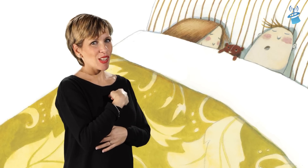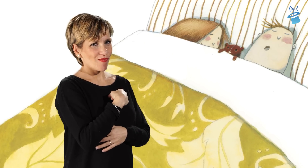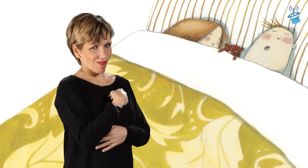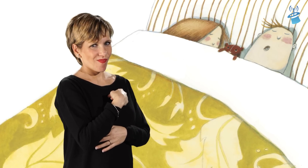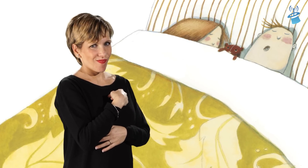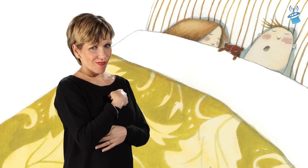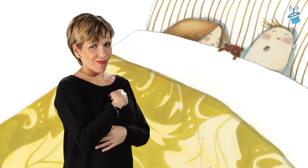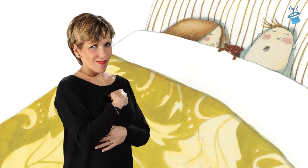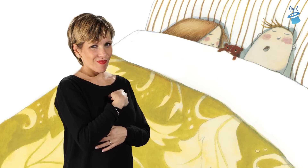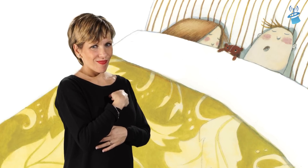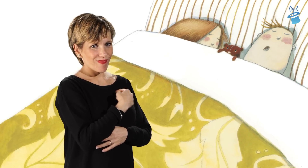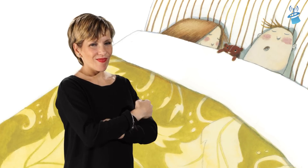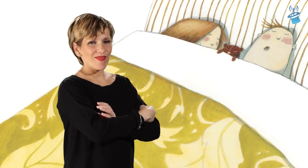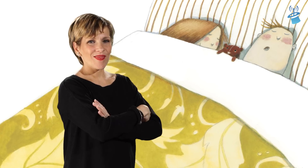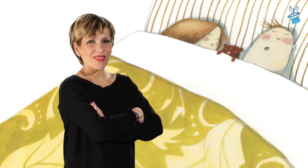mi sogneranno.